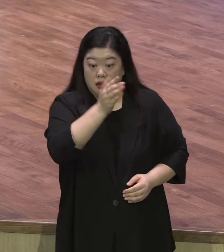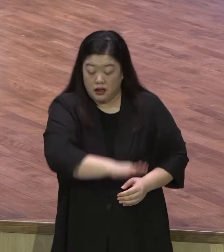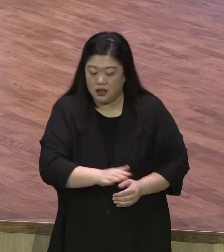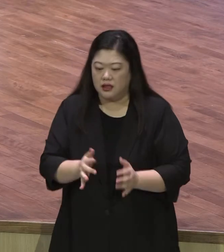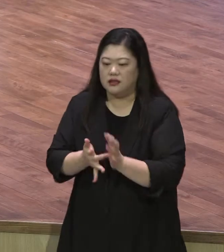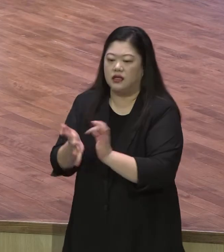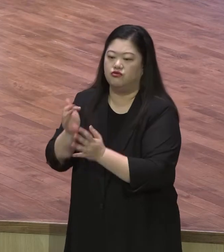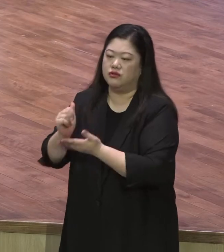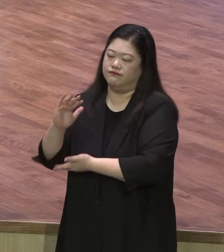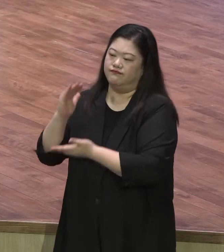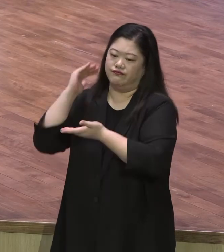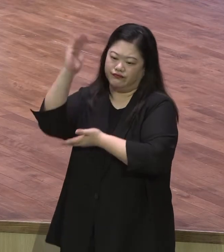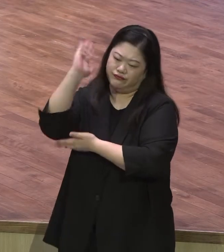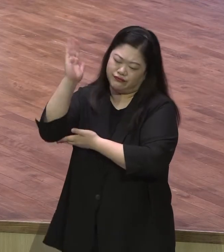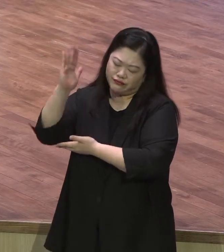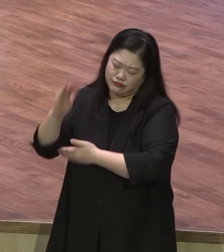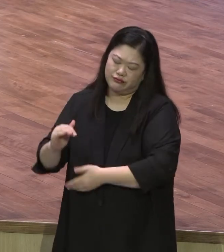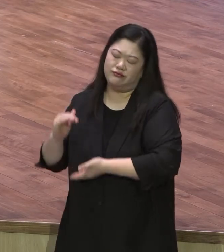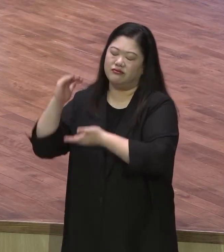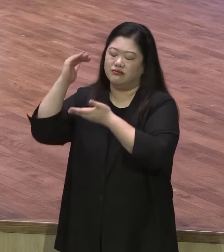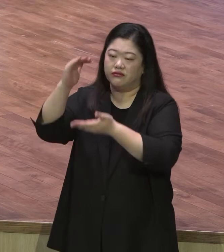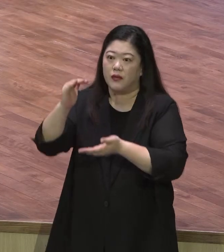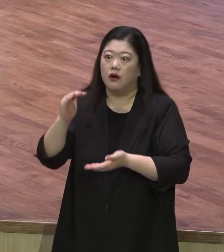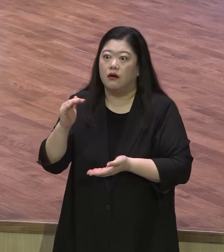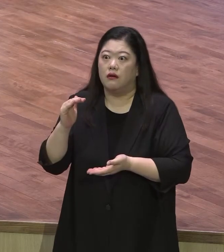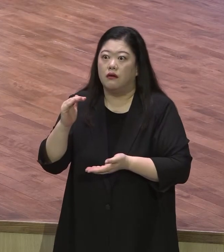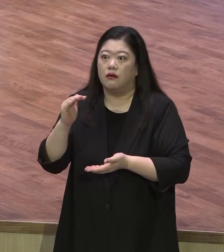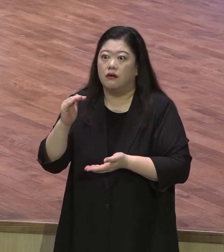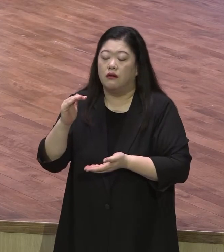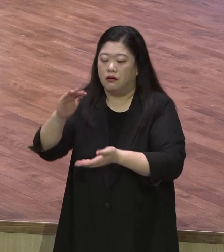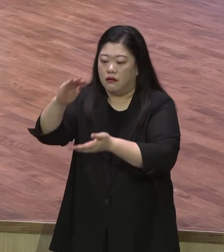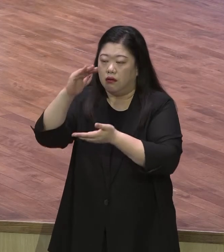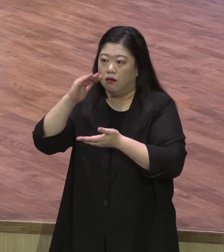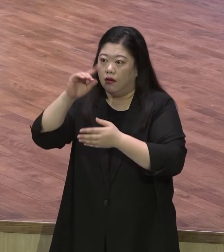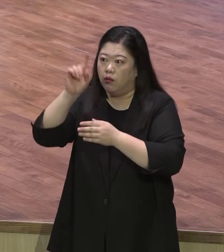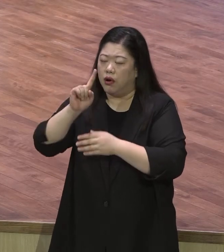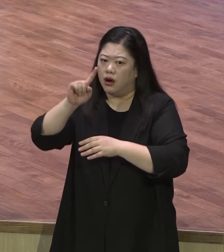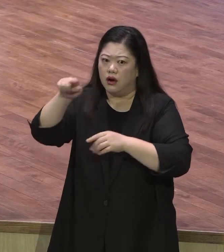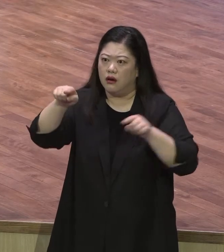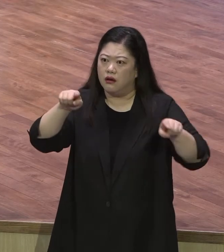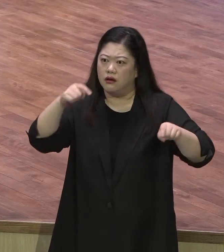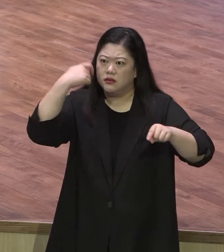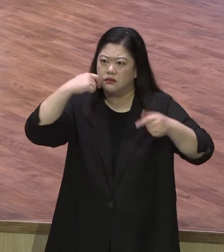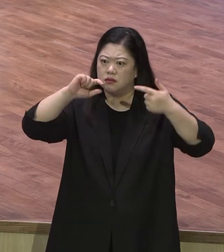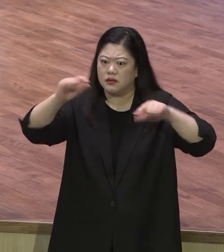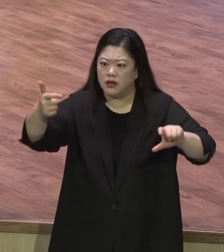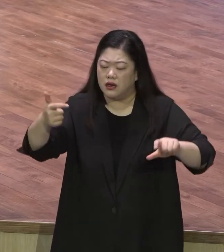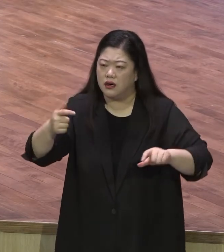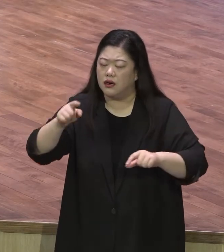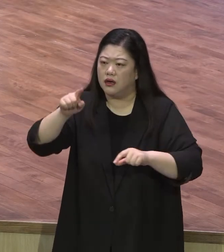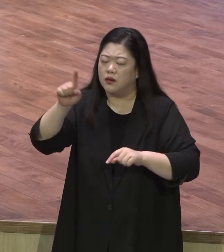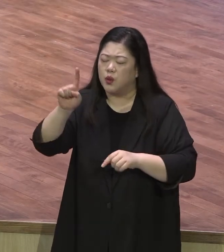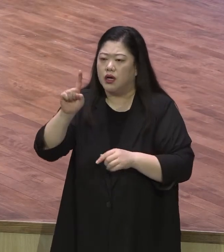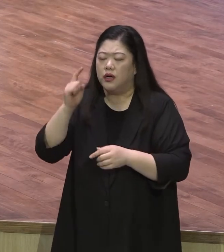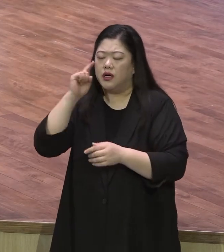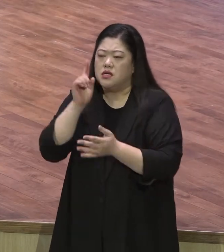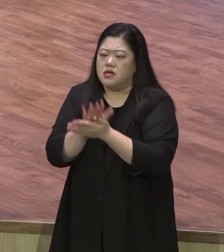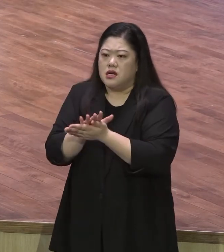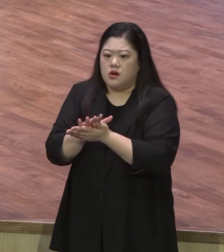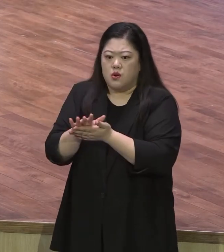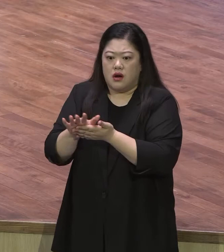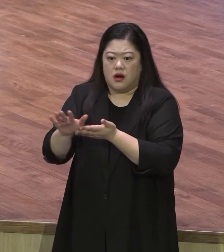차원이 달랐어요. 이들의 메마른 이 심령 속에 담비와 같은 메시지였어요. 담비와 같은.